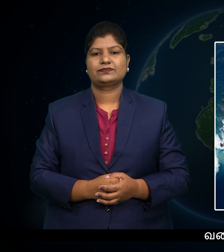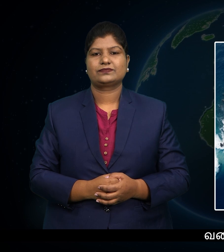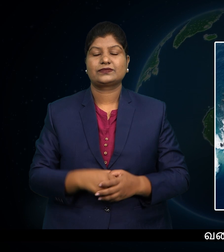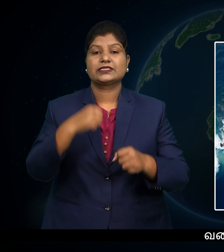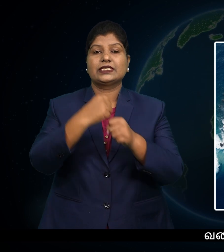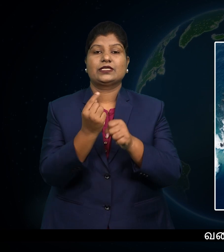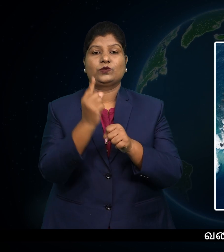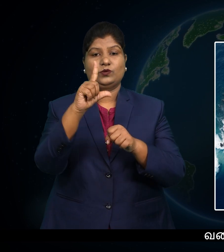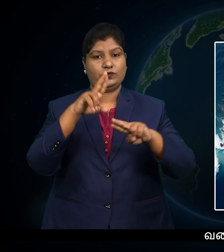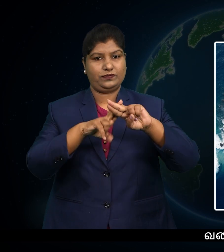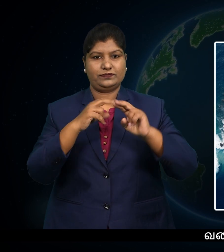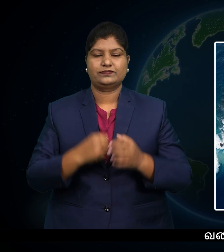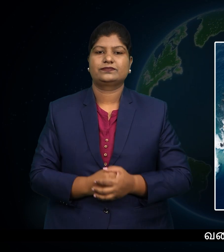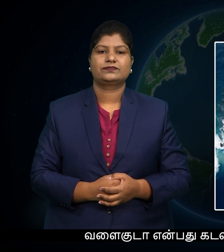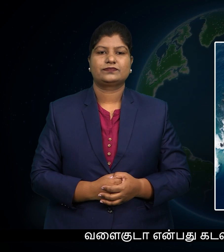வளைகுடா.